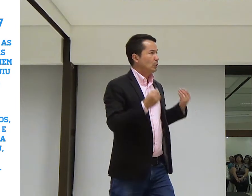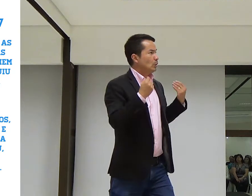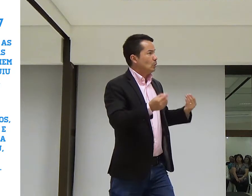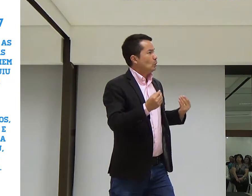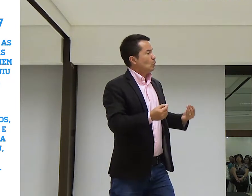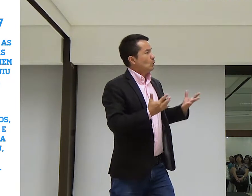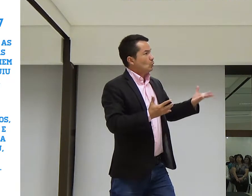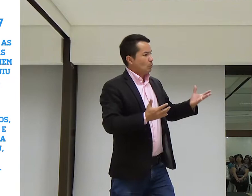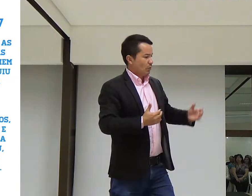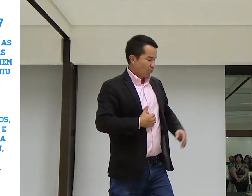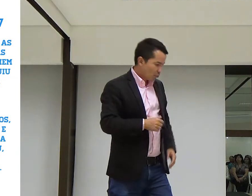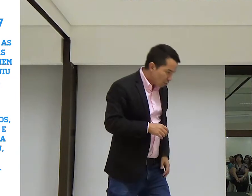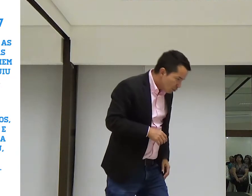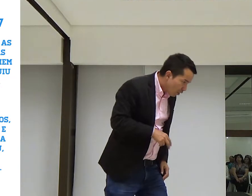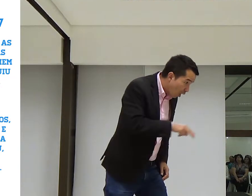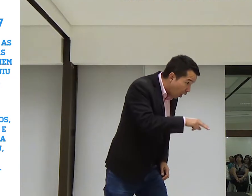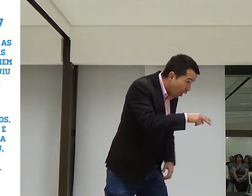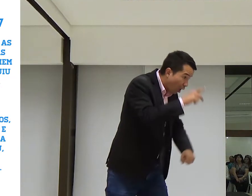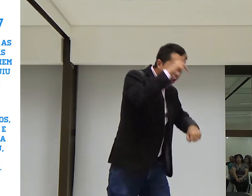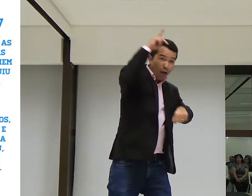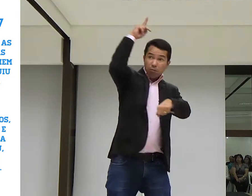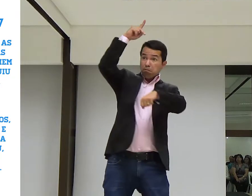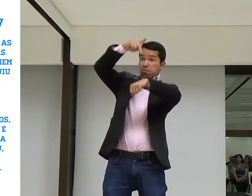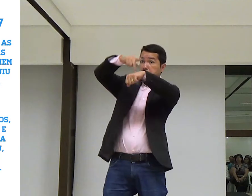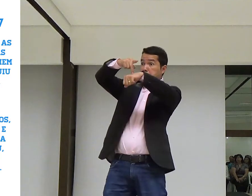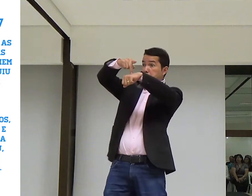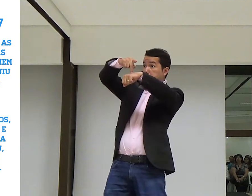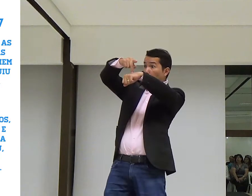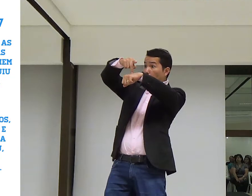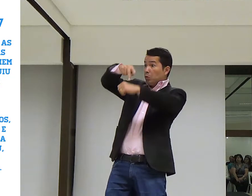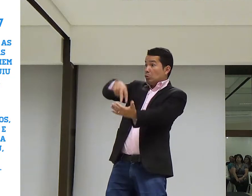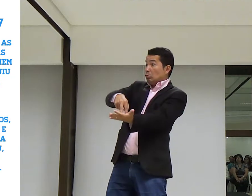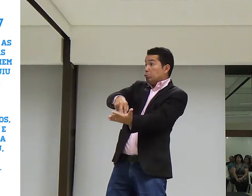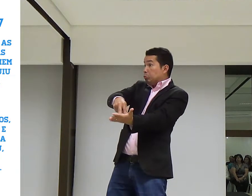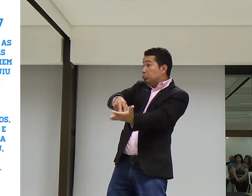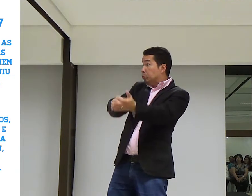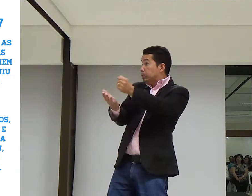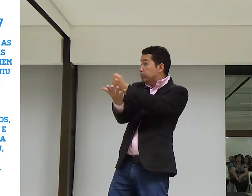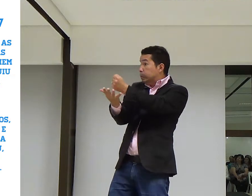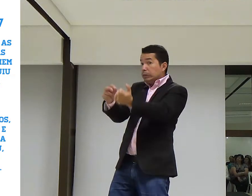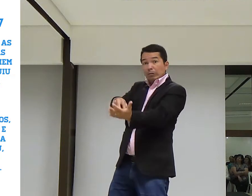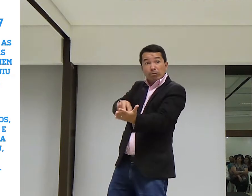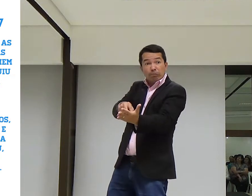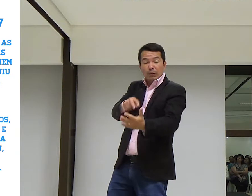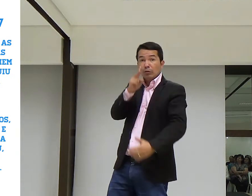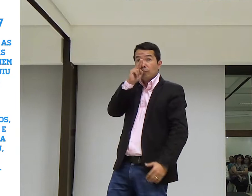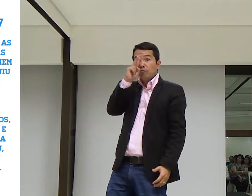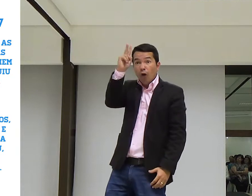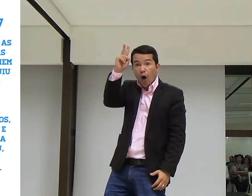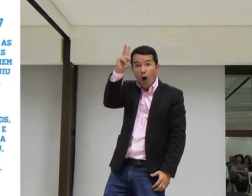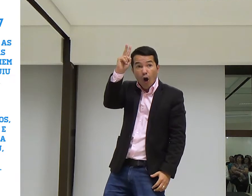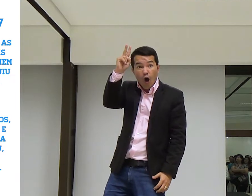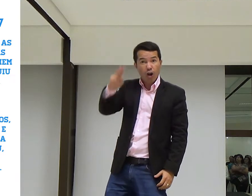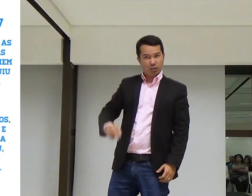linda! Que incrível! Mas como é a base dessa casa? É uma pedra, uma rocha